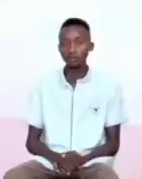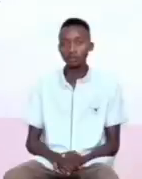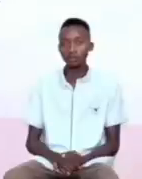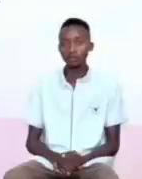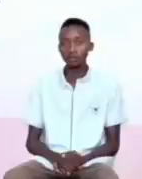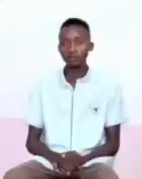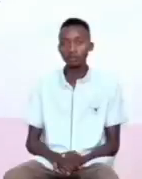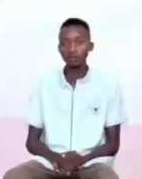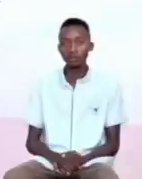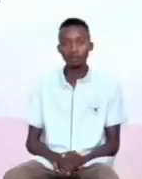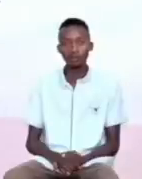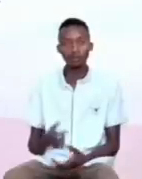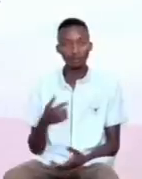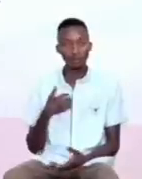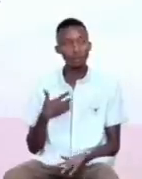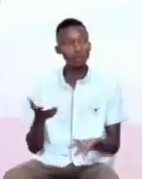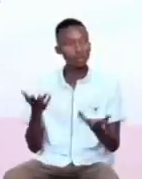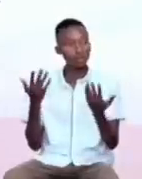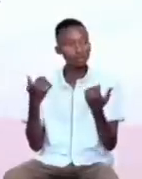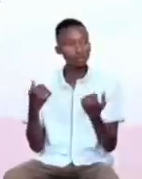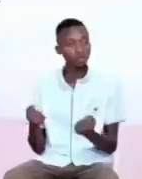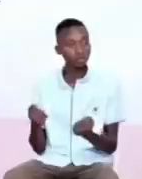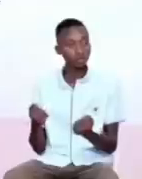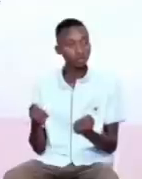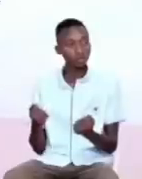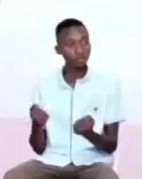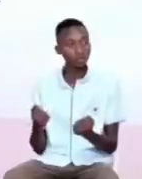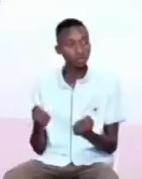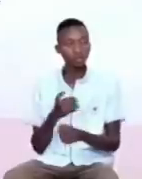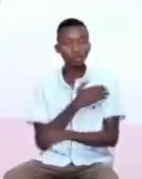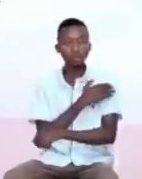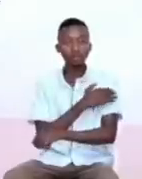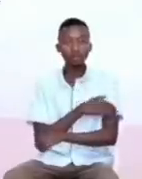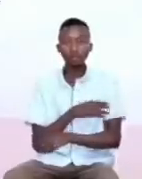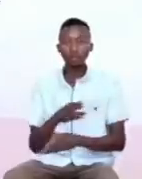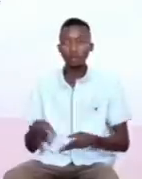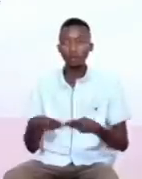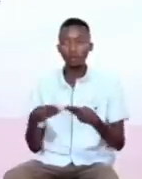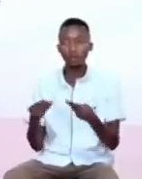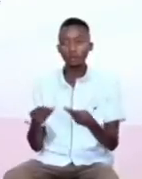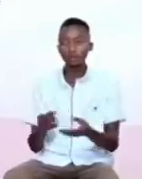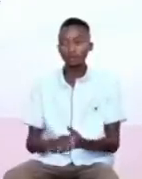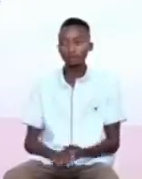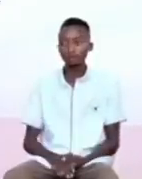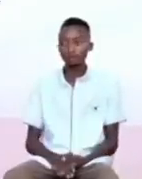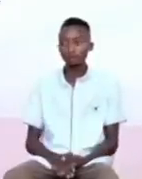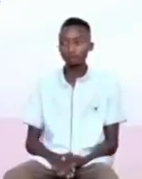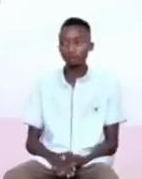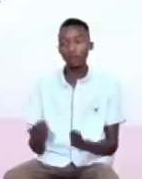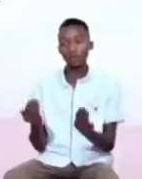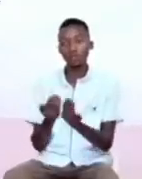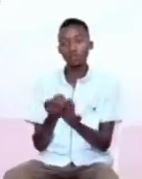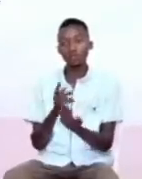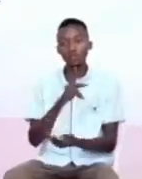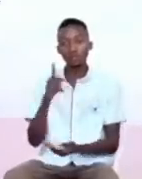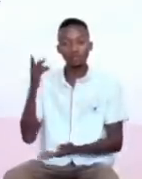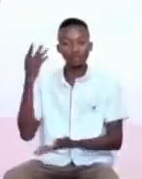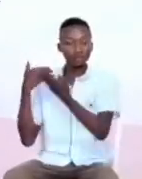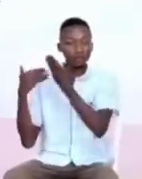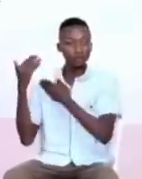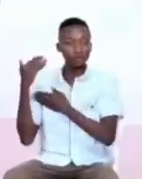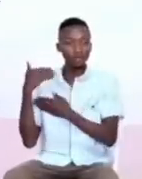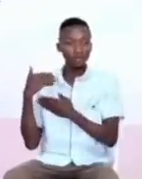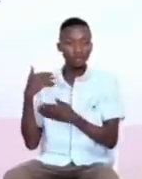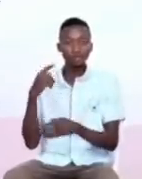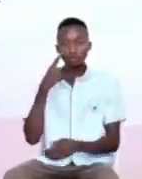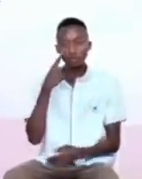Hata mimi naweza kuwa shemasi nikampa, mkiniruhusu nimpe hii. Asante sana. Soma Kiswahili cha zamani kidogo,